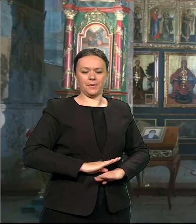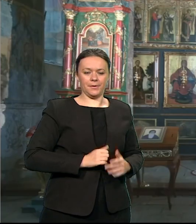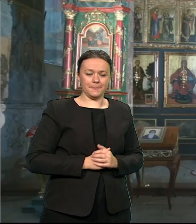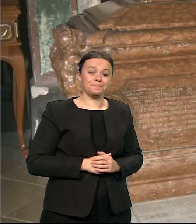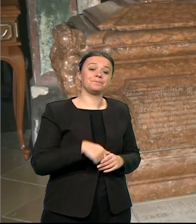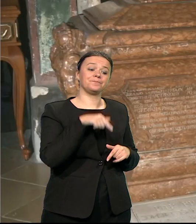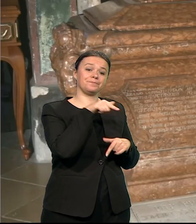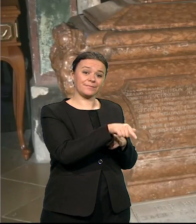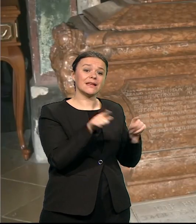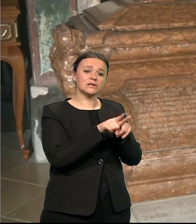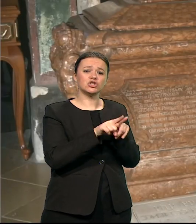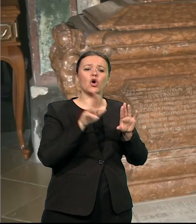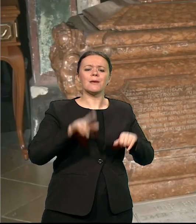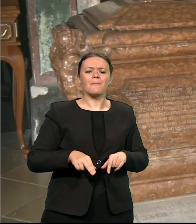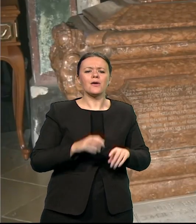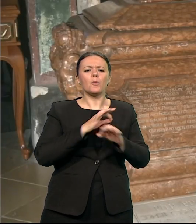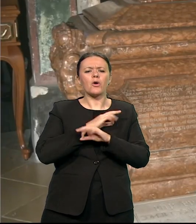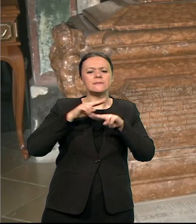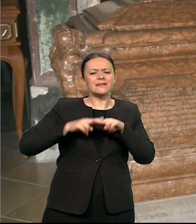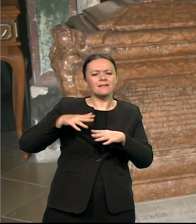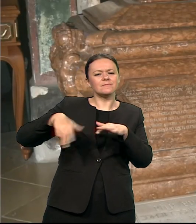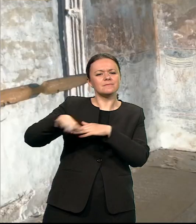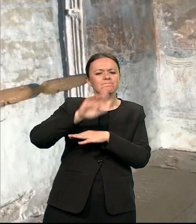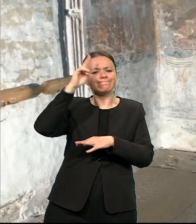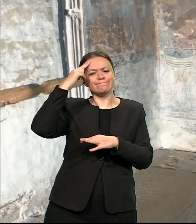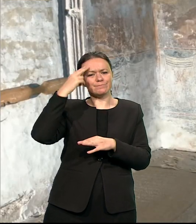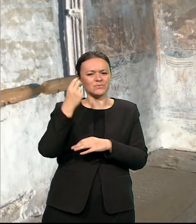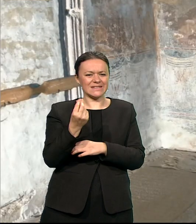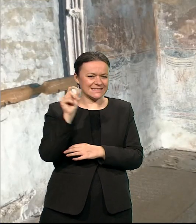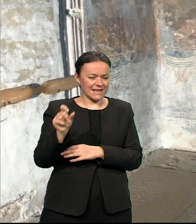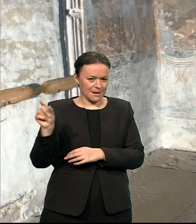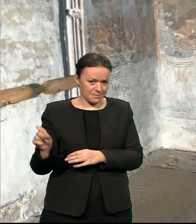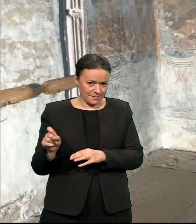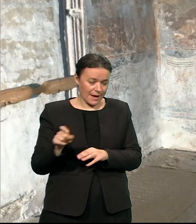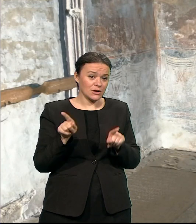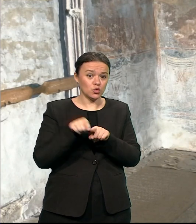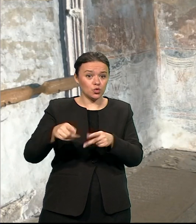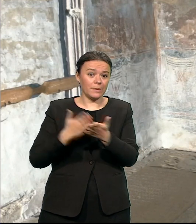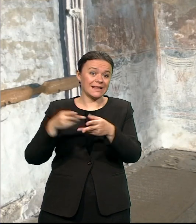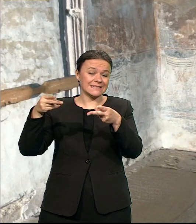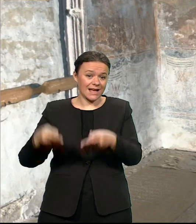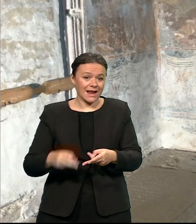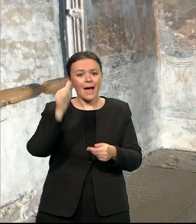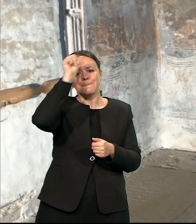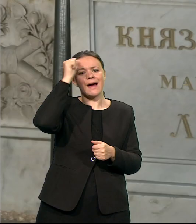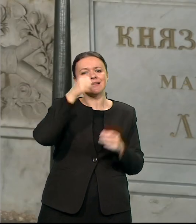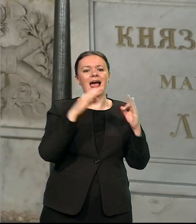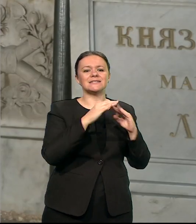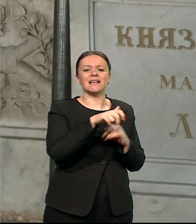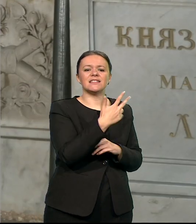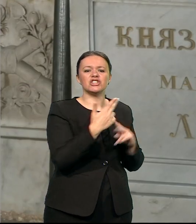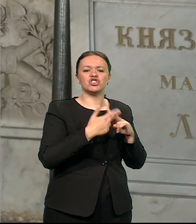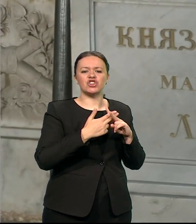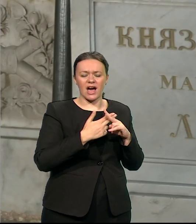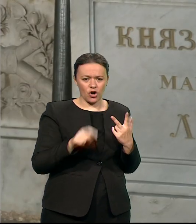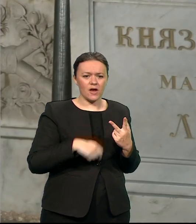u Priprati leže i posmrtni ostaci mnogobrojnih značajnih Srba. Između ostalih tu su sahranjeni patrijarh Arsenije III.